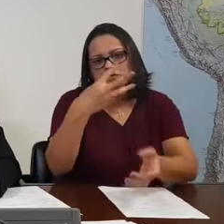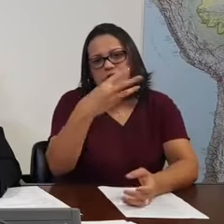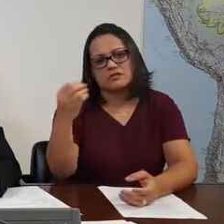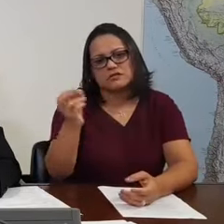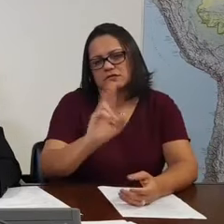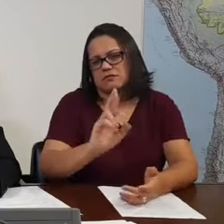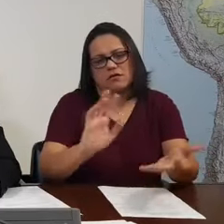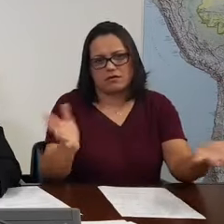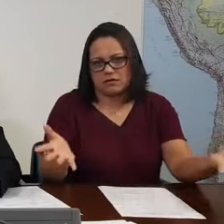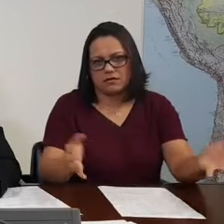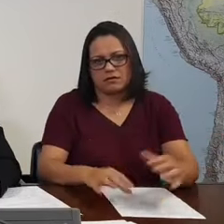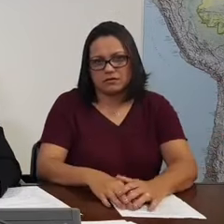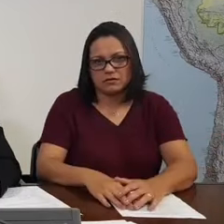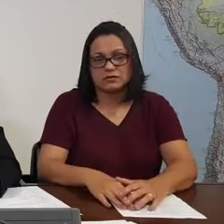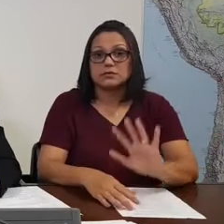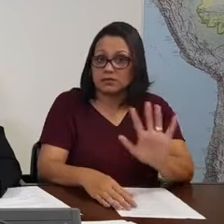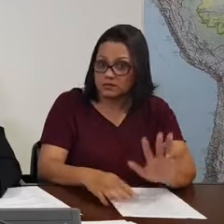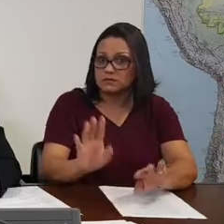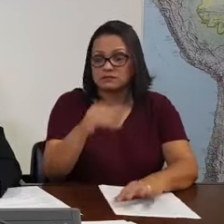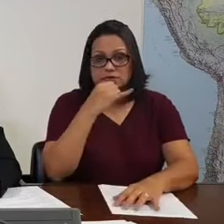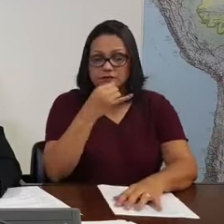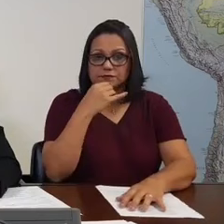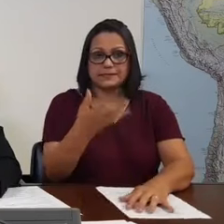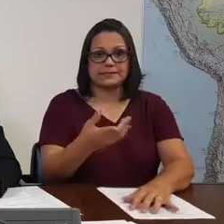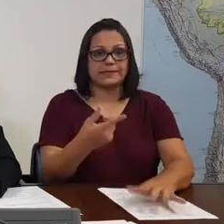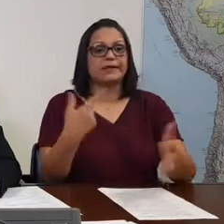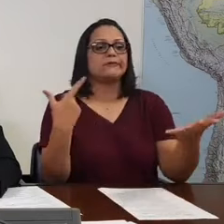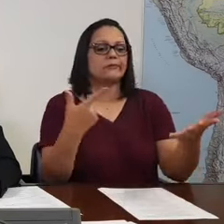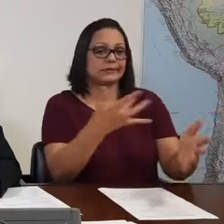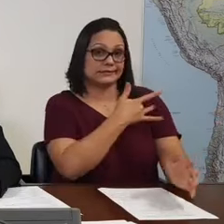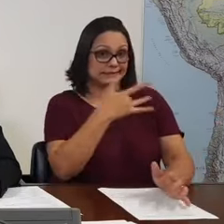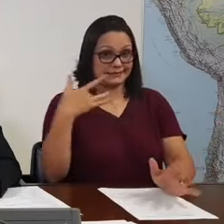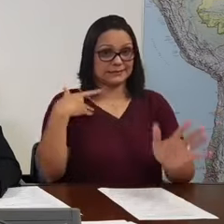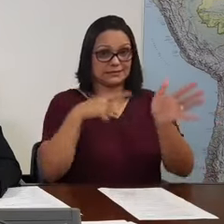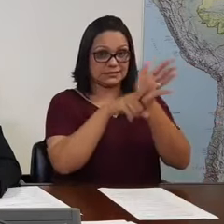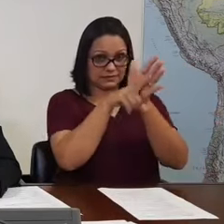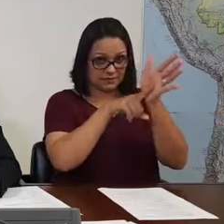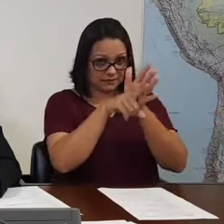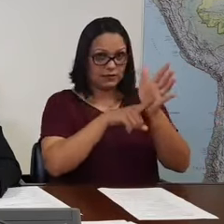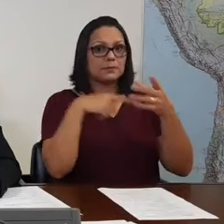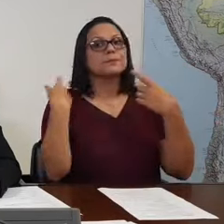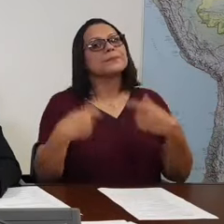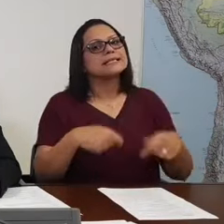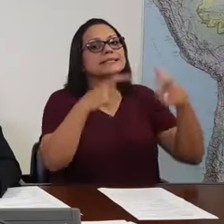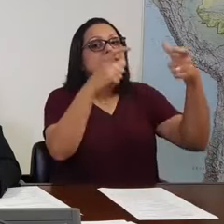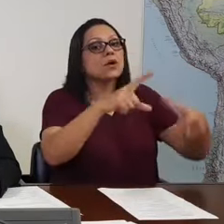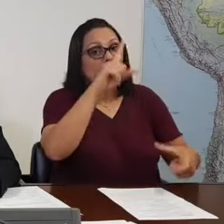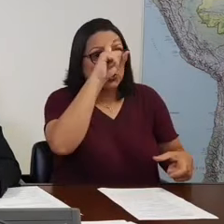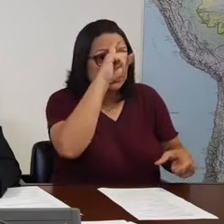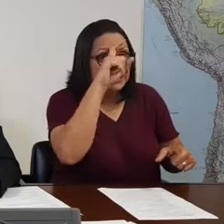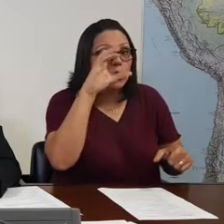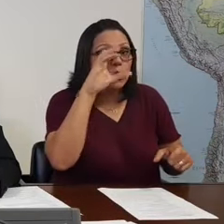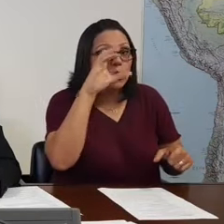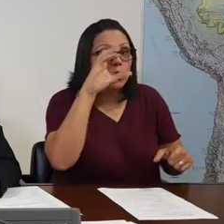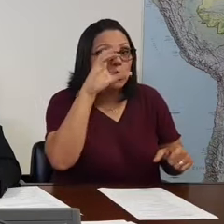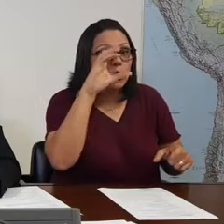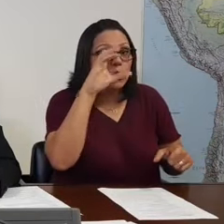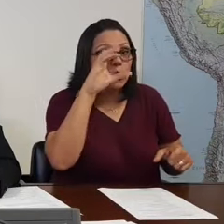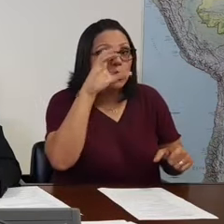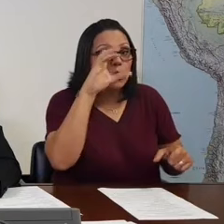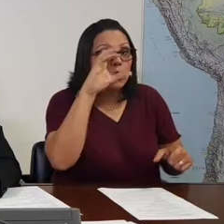era obrigado, quando você fosse fazer o exame de saúde, aí ir em uma clínica conveniada com o DETRAN.